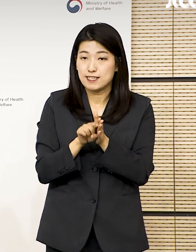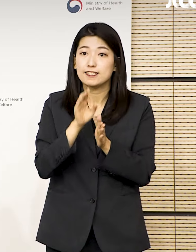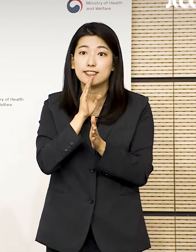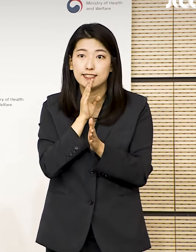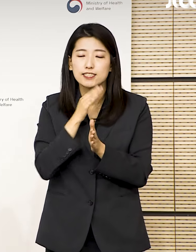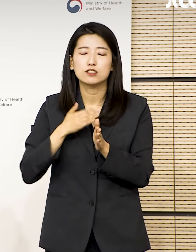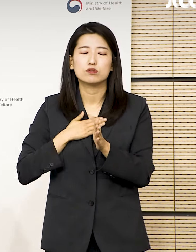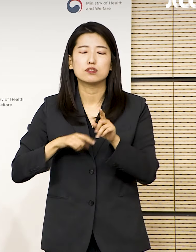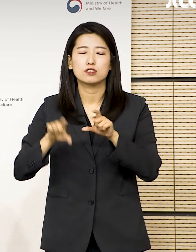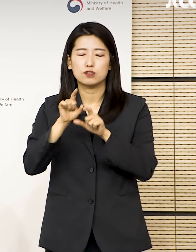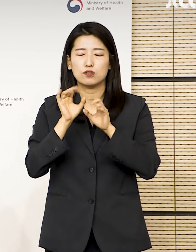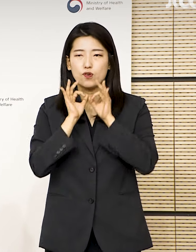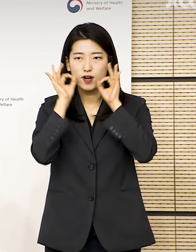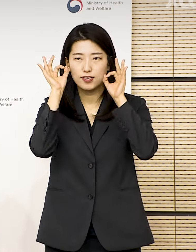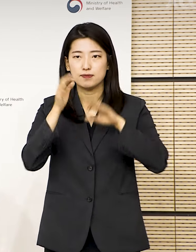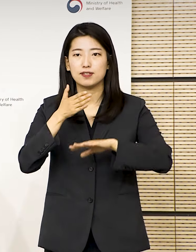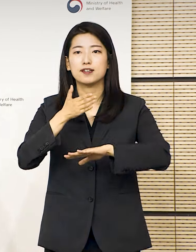보답하겠습니다